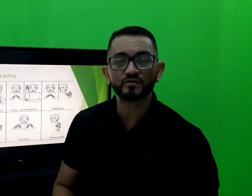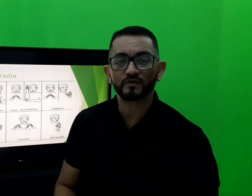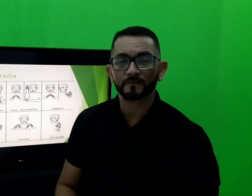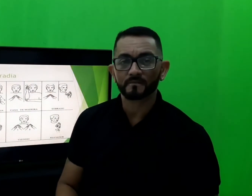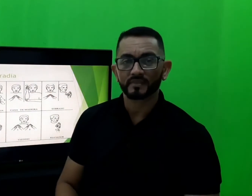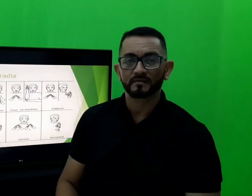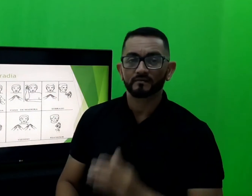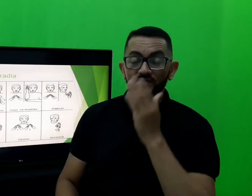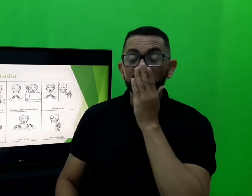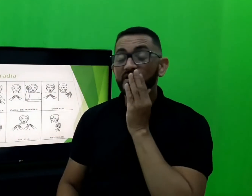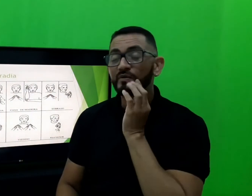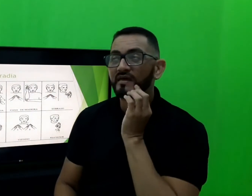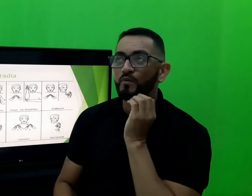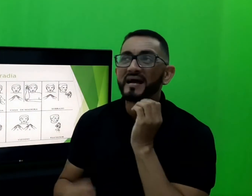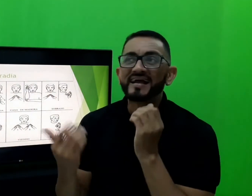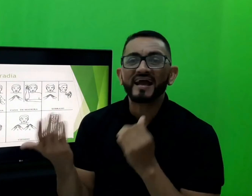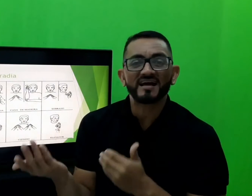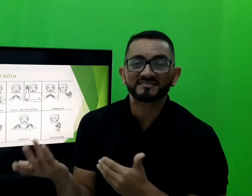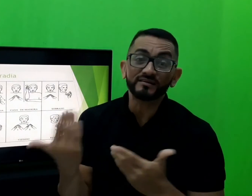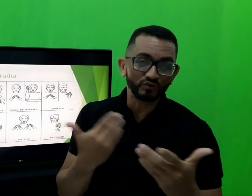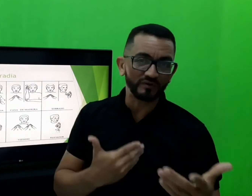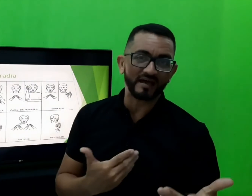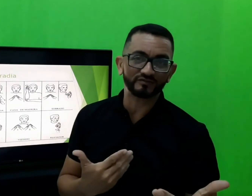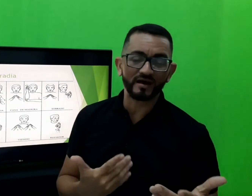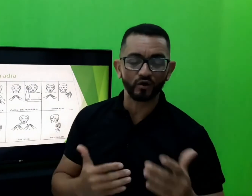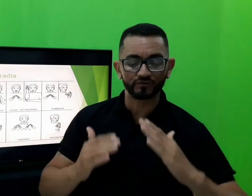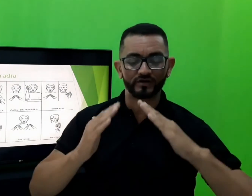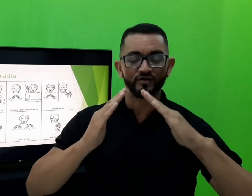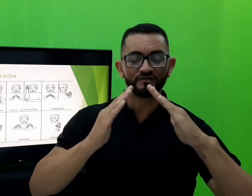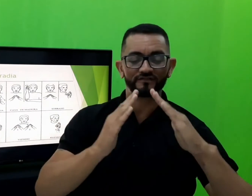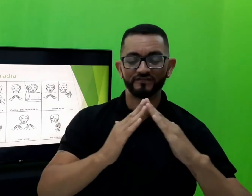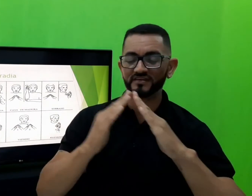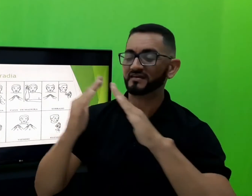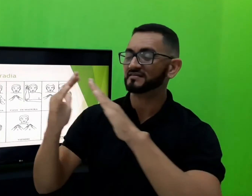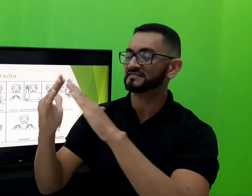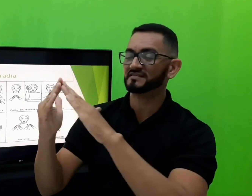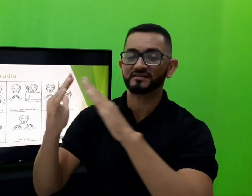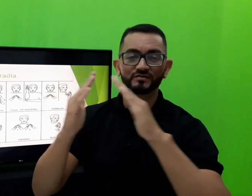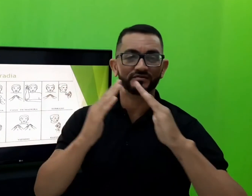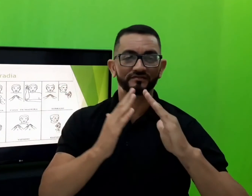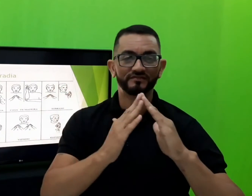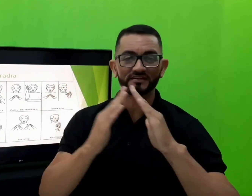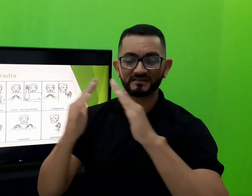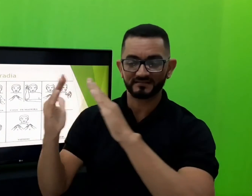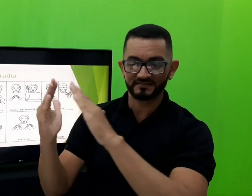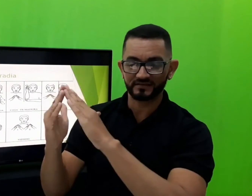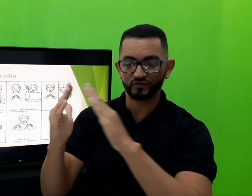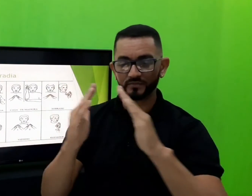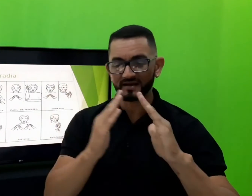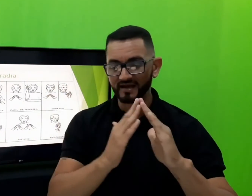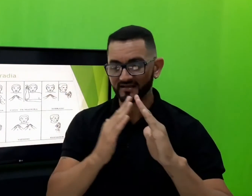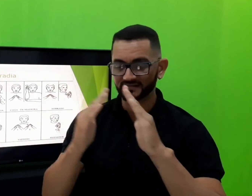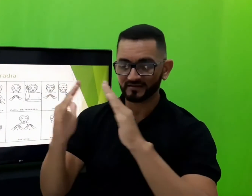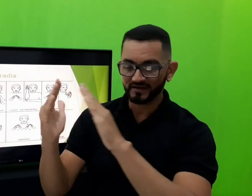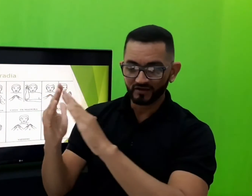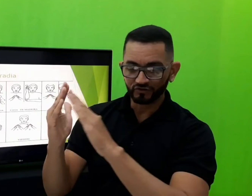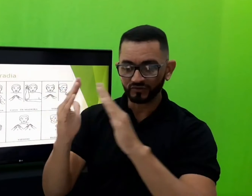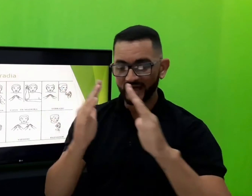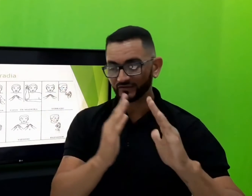vizinho. Vizinho é o quê? Uma casa do lado da outra. Ó. Vizinho. Vizinho. Uma casa do